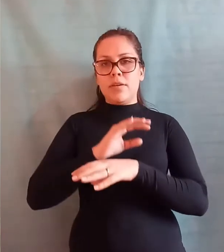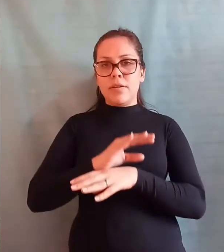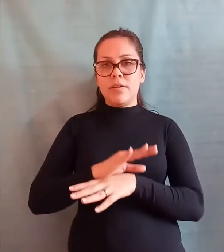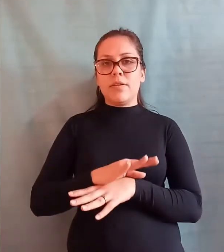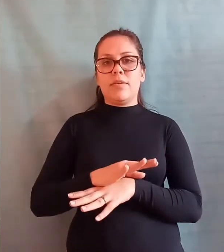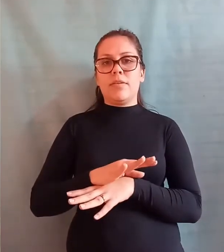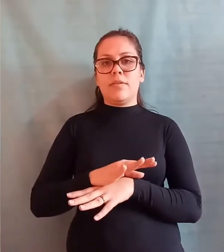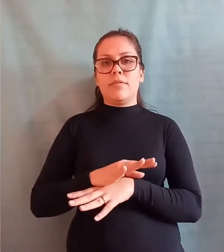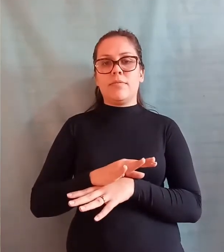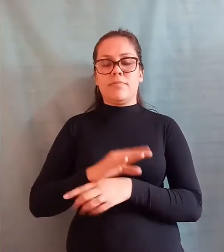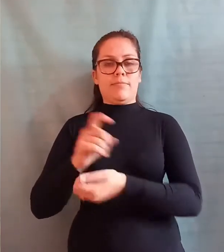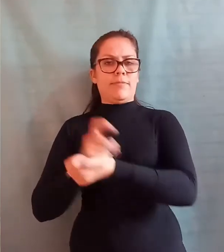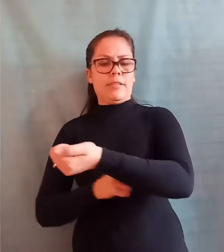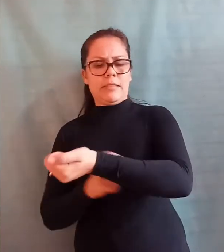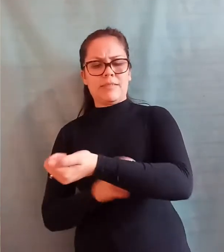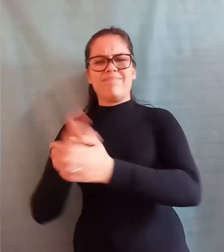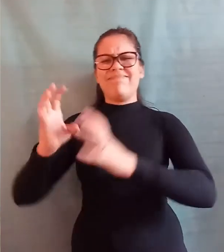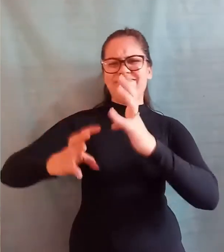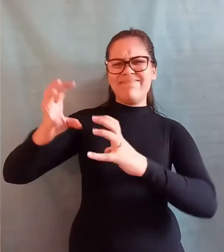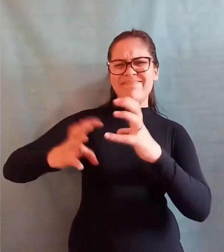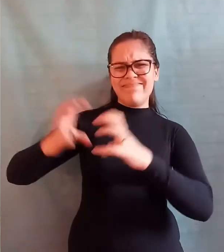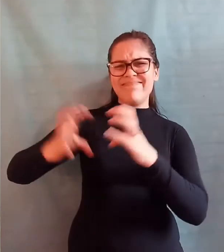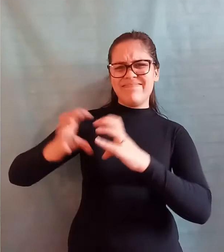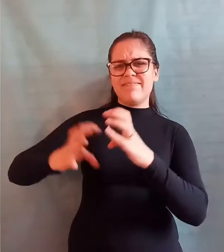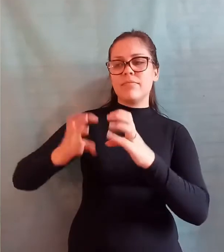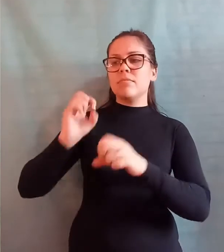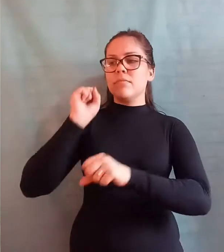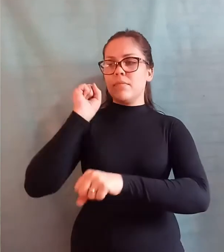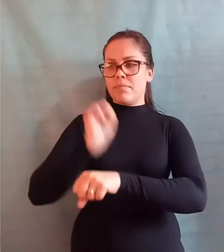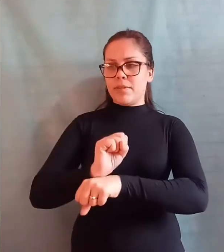equilibrar. Tá muito estressado depois de uma briga,